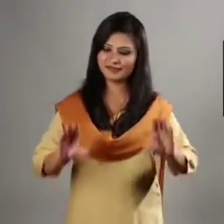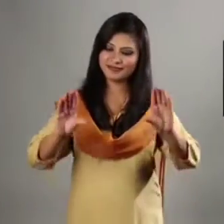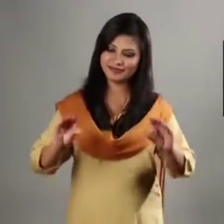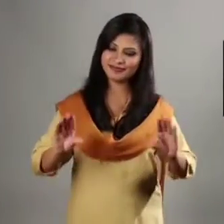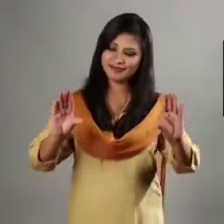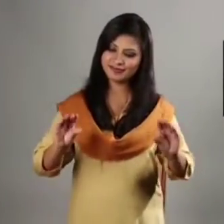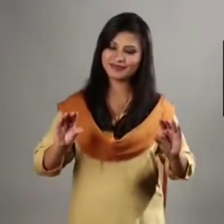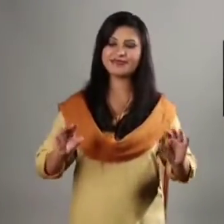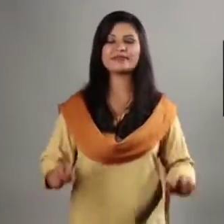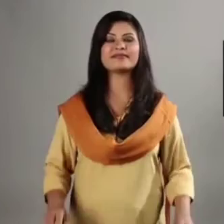Mattress.